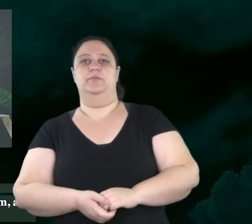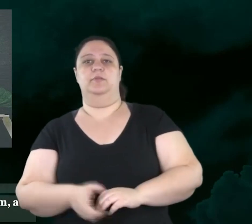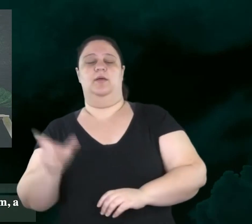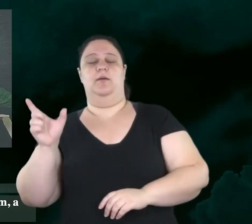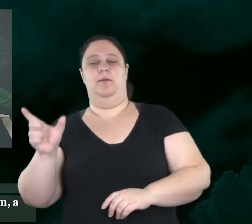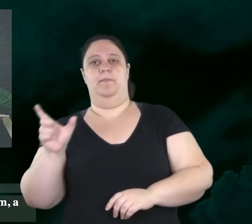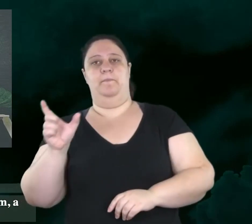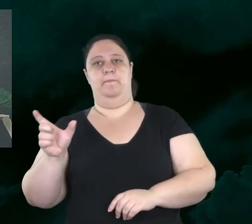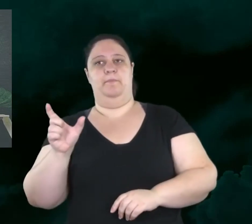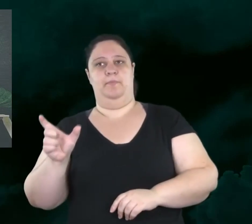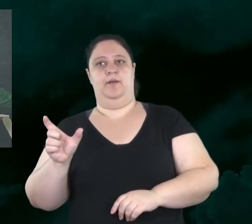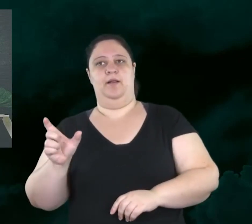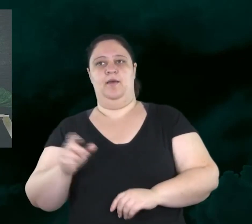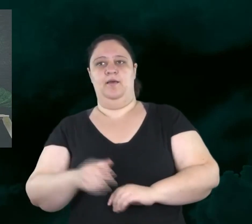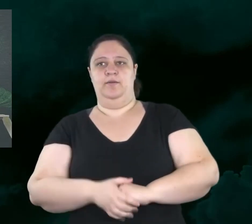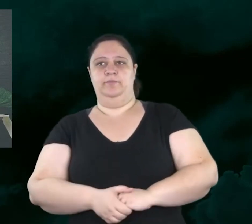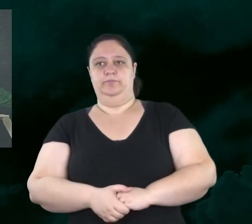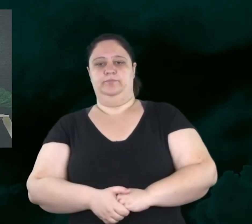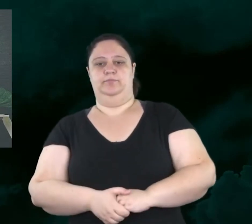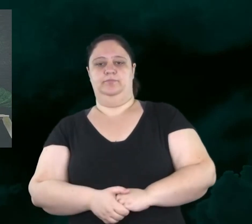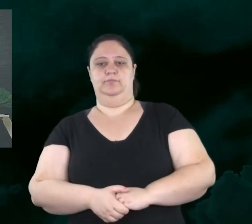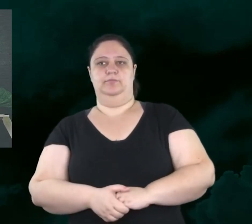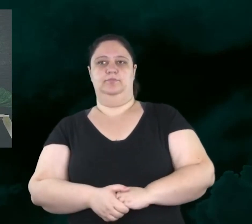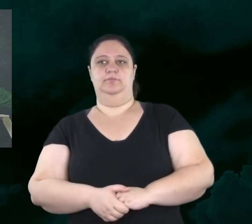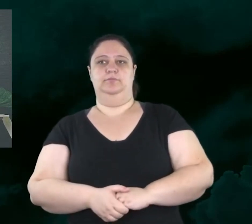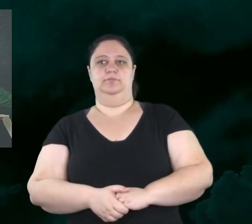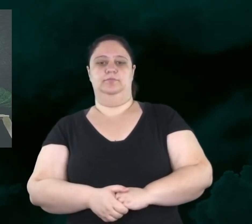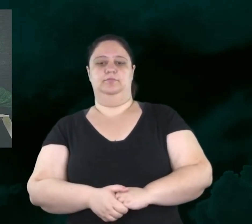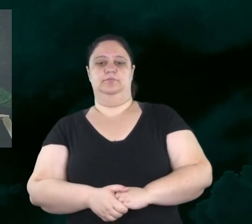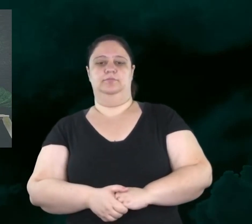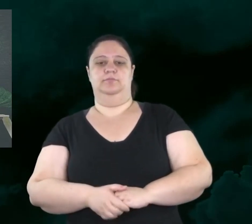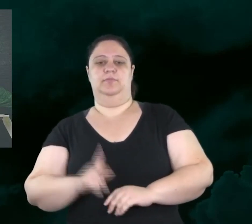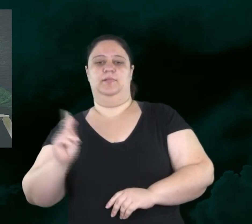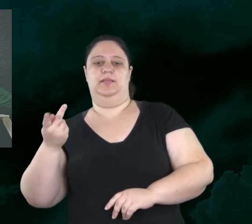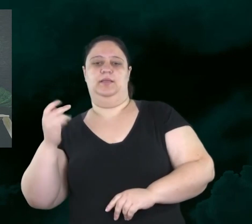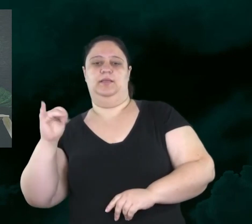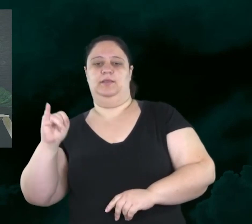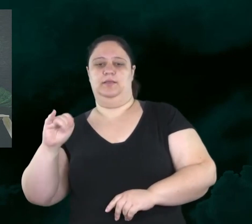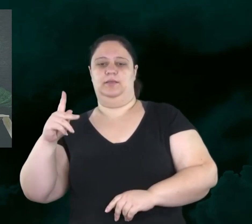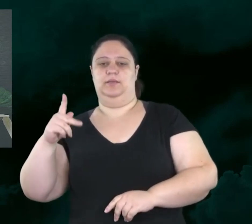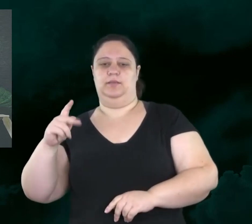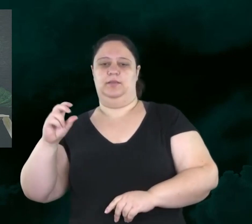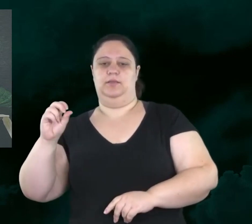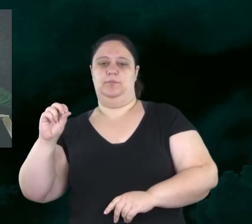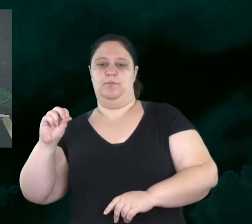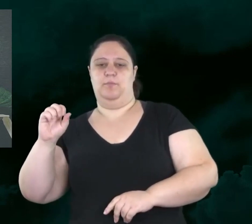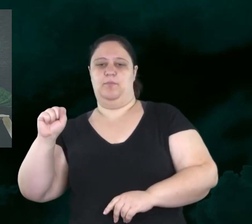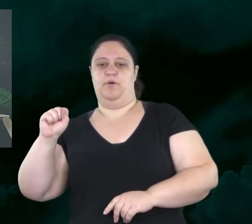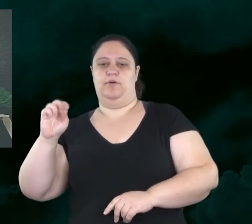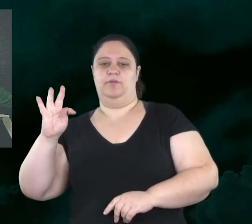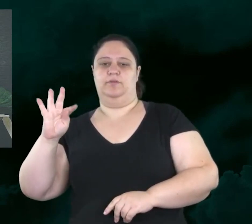palavra. Essa palavra hipóstase existe em português, né? que